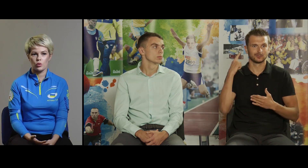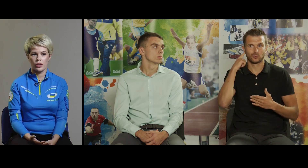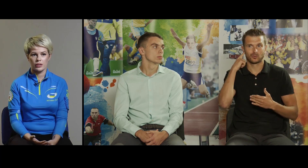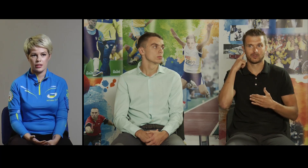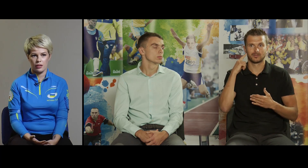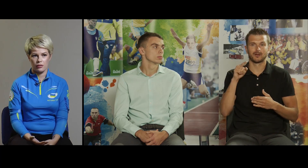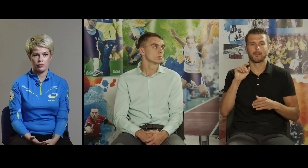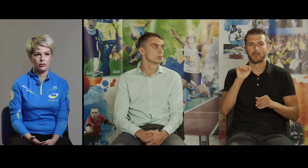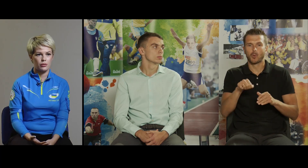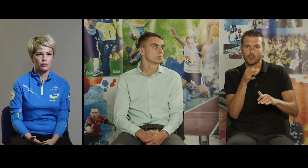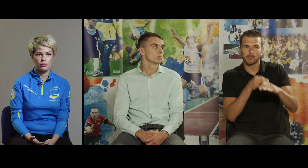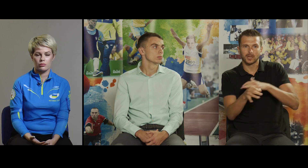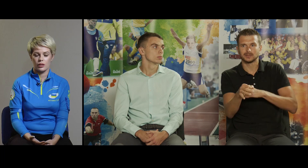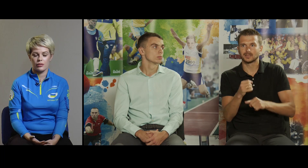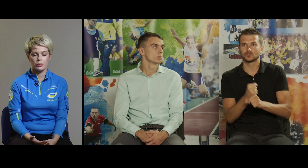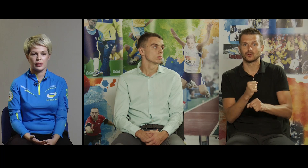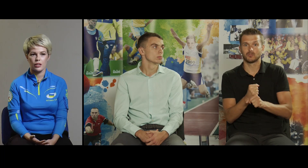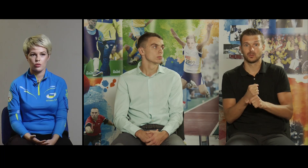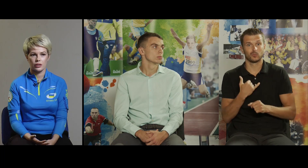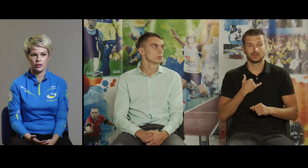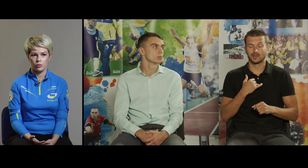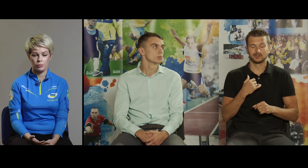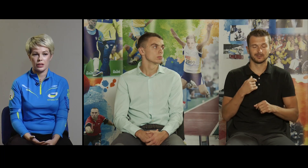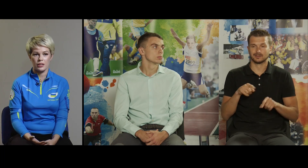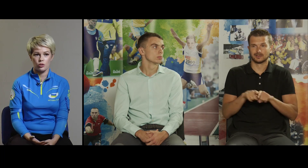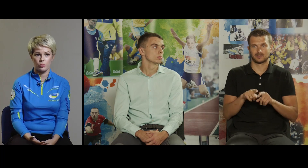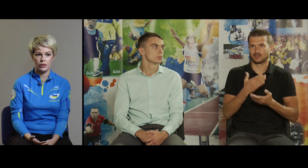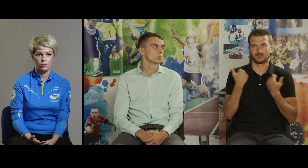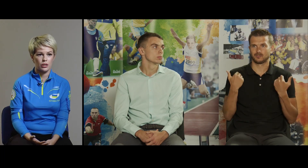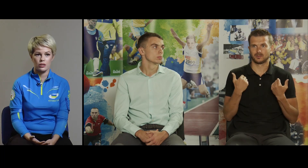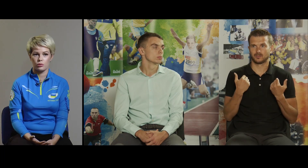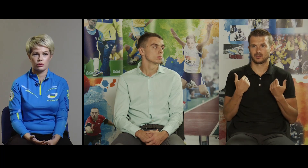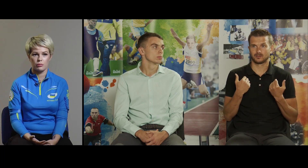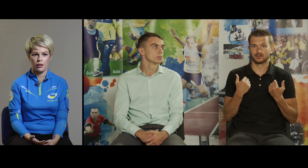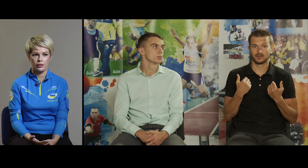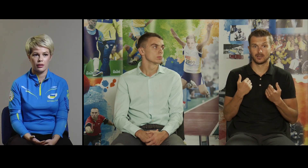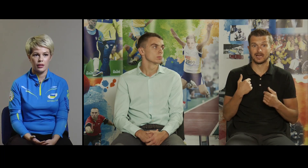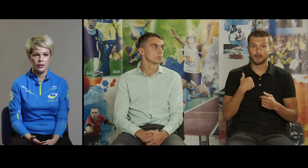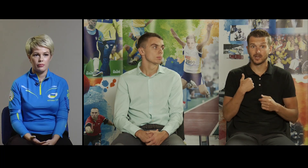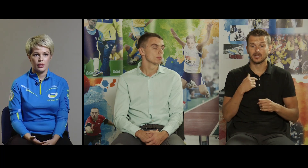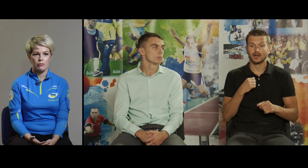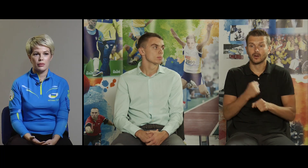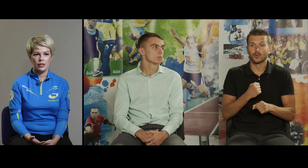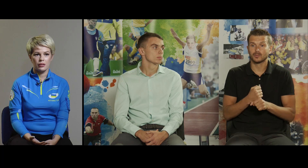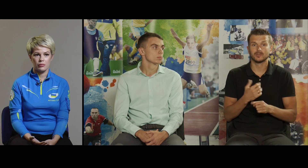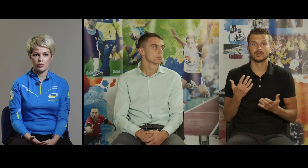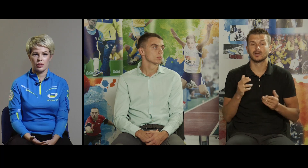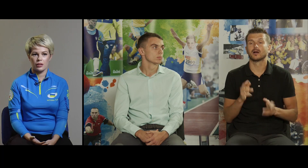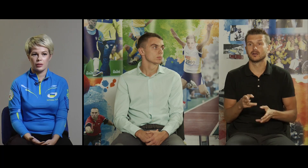можуть спілкуватися, навіть підказувати, підказки робити. У нас такого немає.